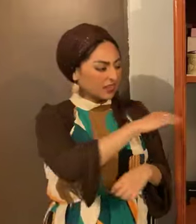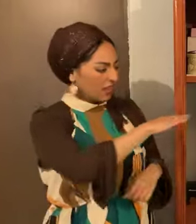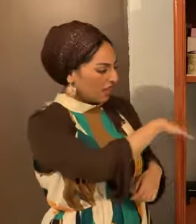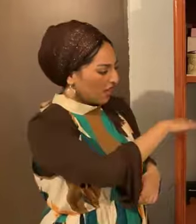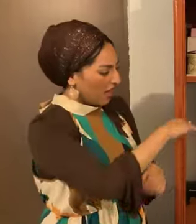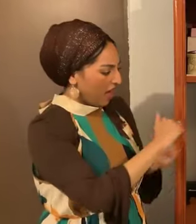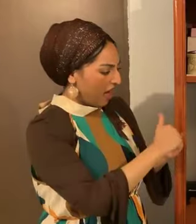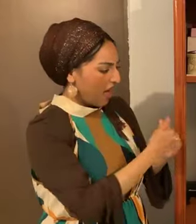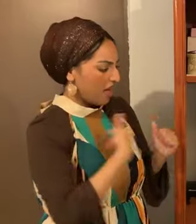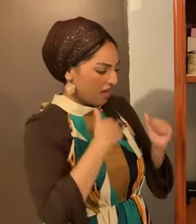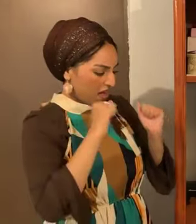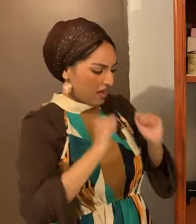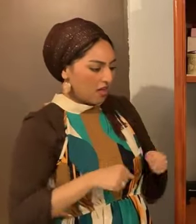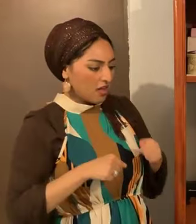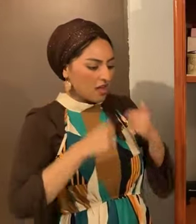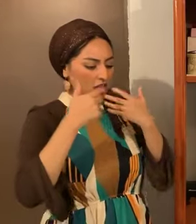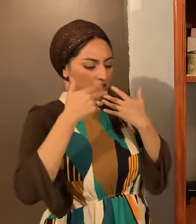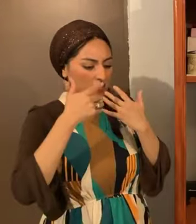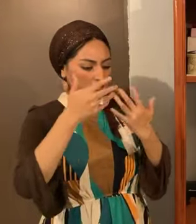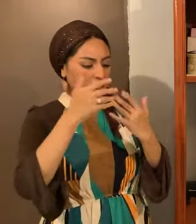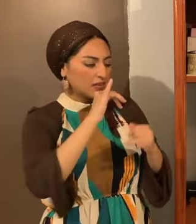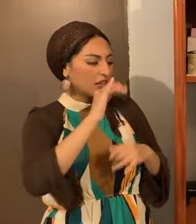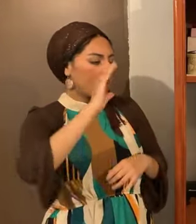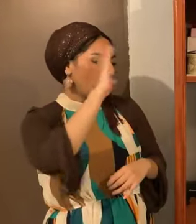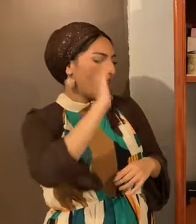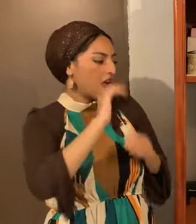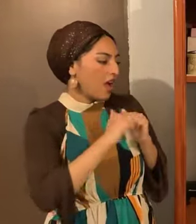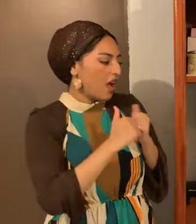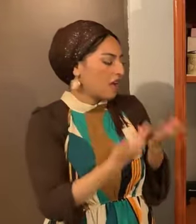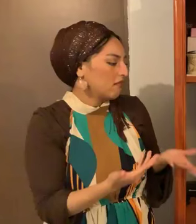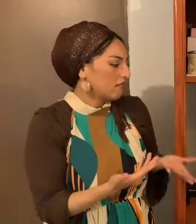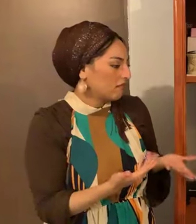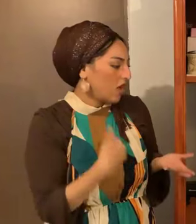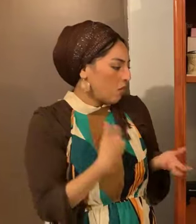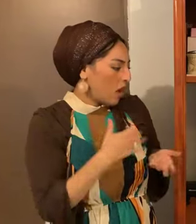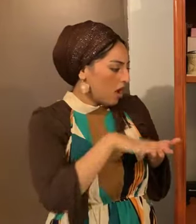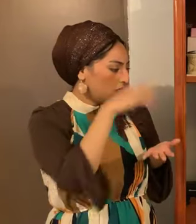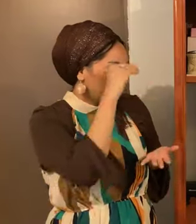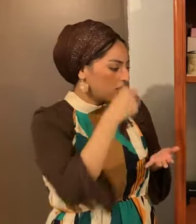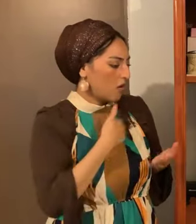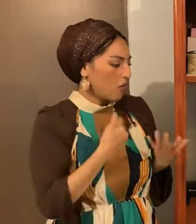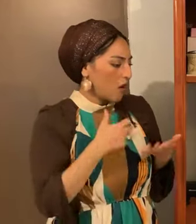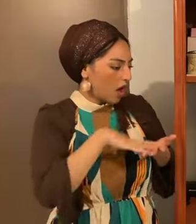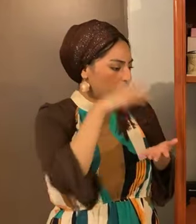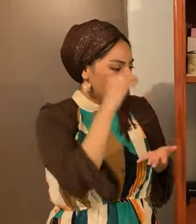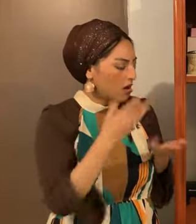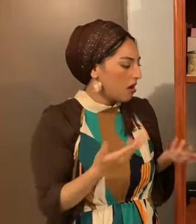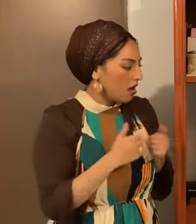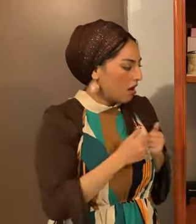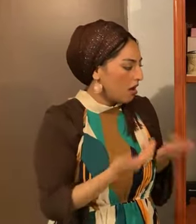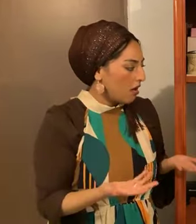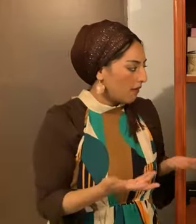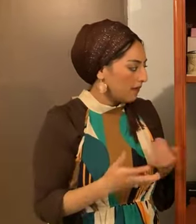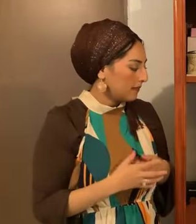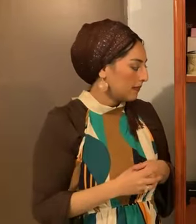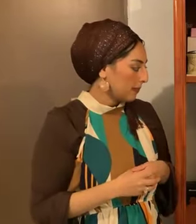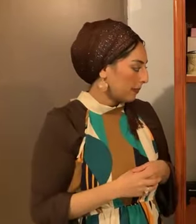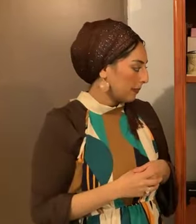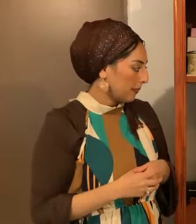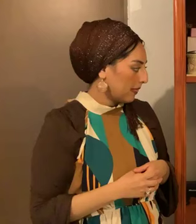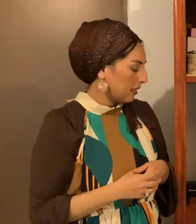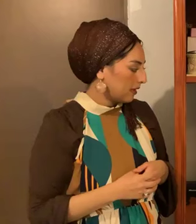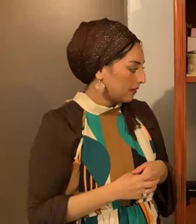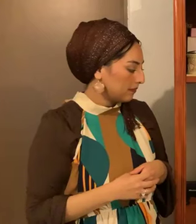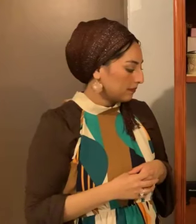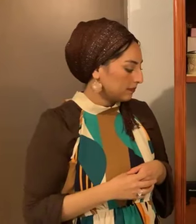exaltar al Abacadosh con elementos antiguos, tratando de evocar, tratando de restaurar o irnos